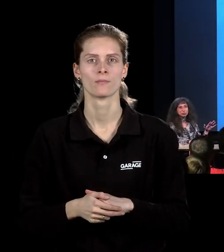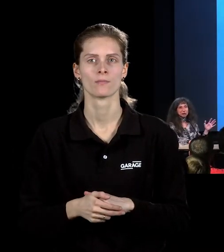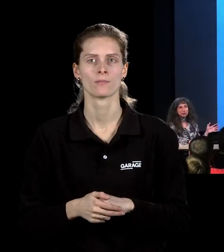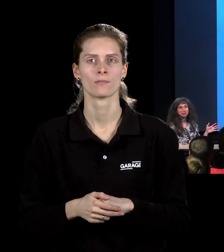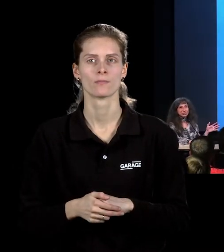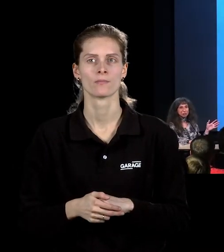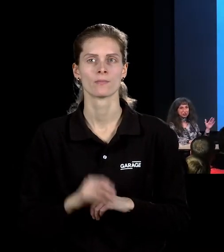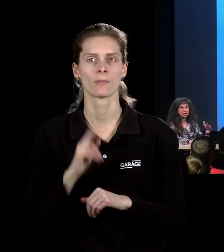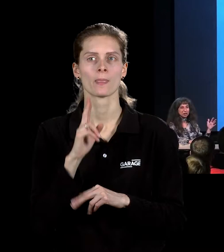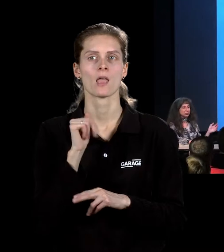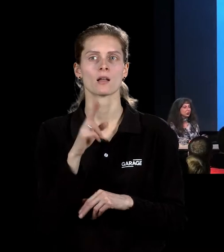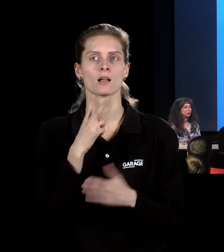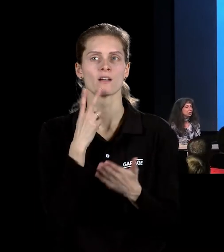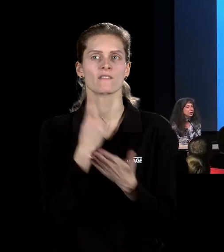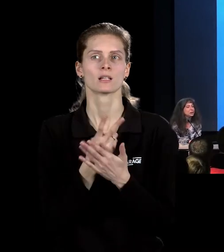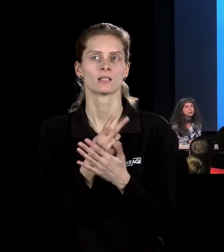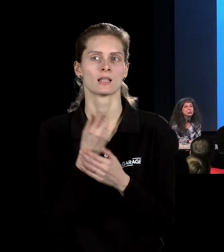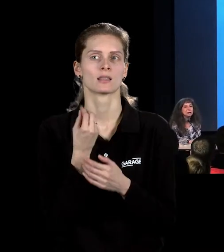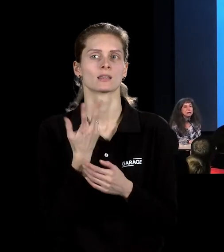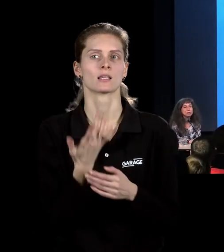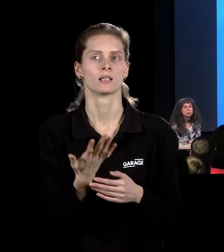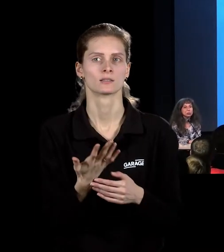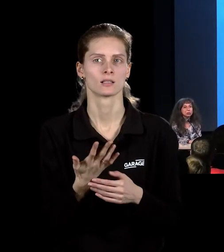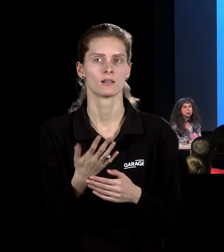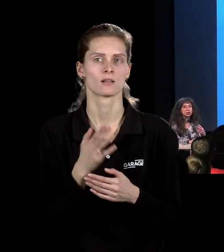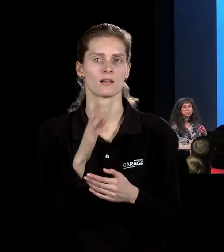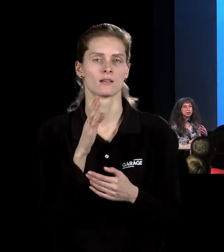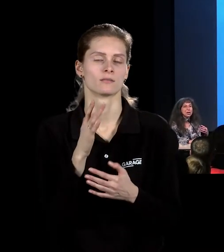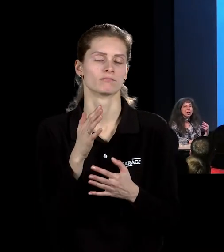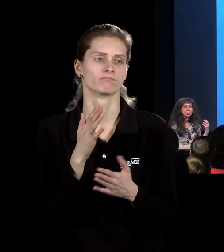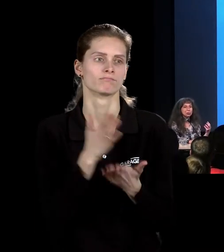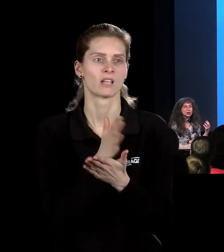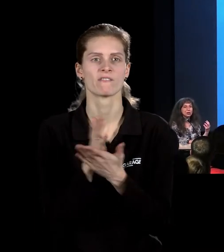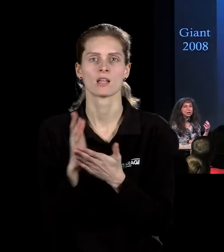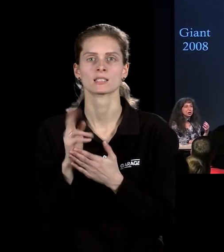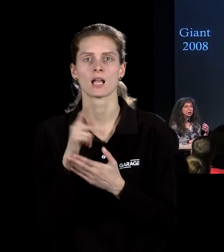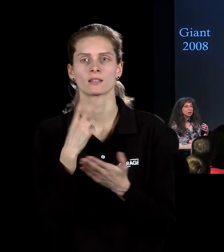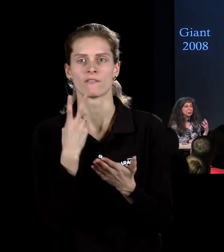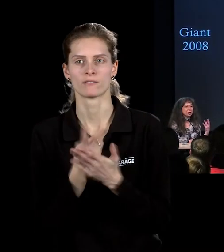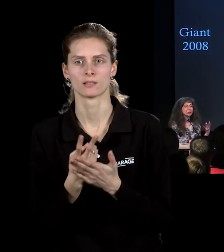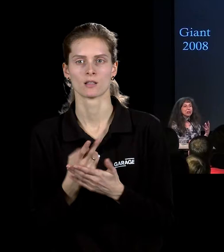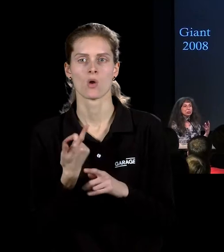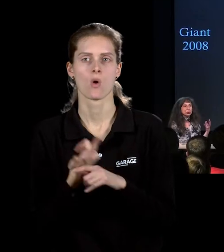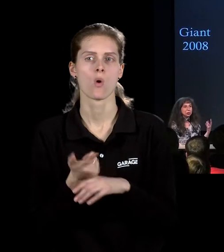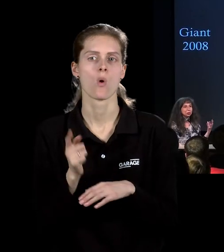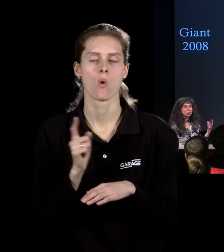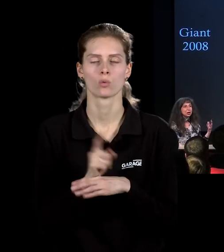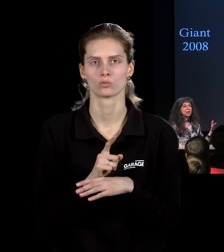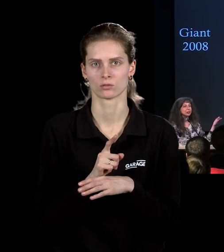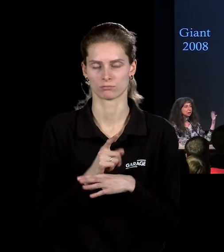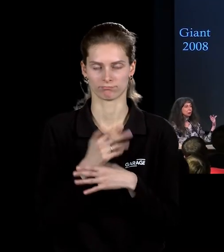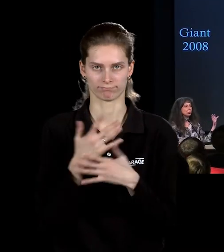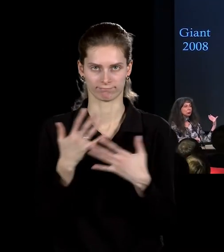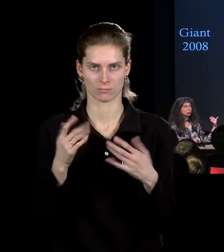как оно выглядит. Там несколько версий есть, как оно выглядит внутри. Вот это самое очень физиологическое, как бы расслаивающаяся